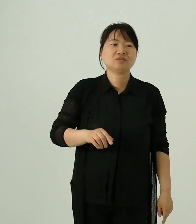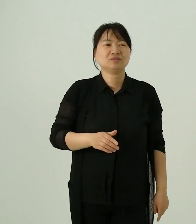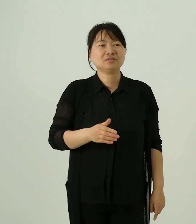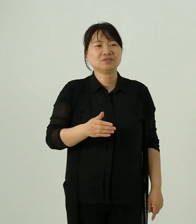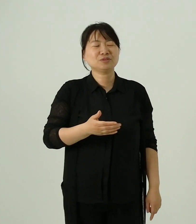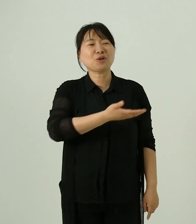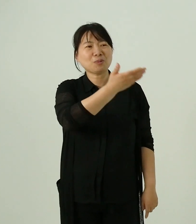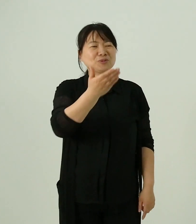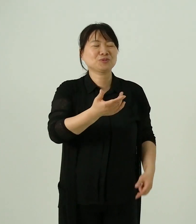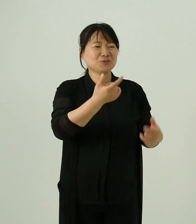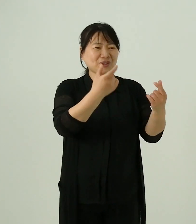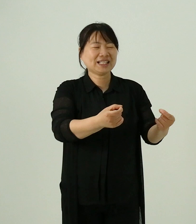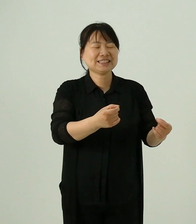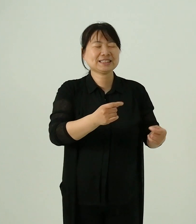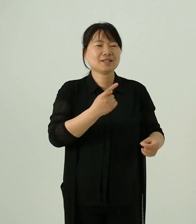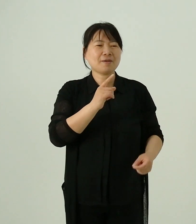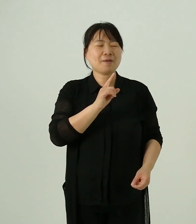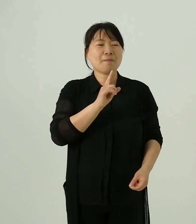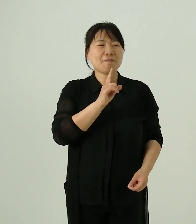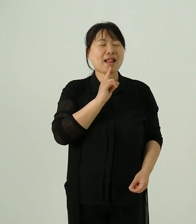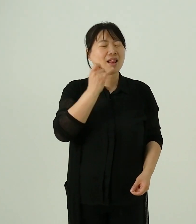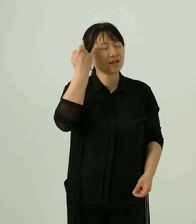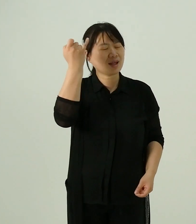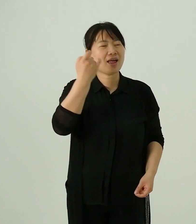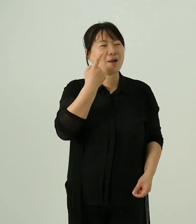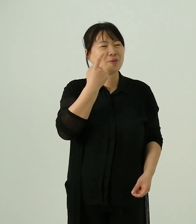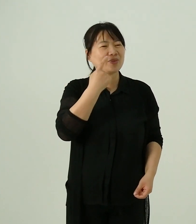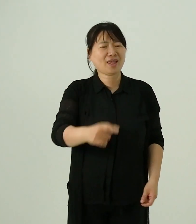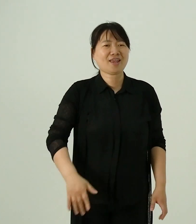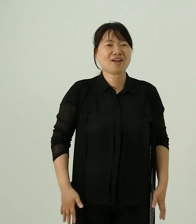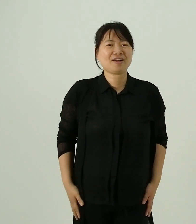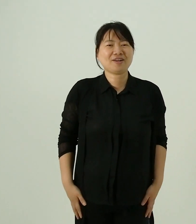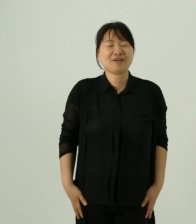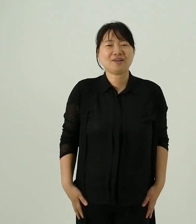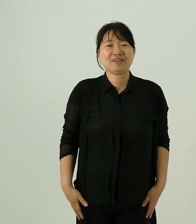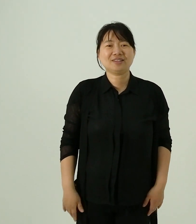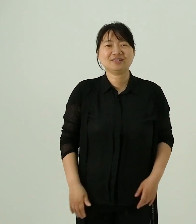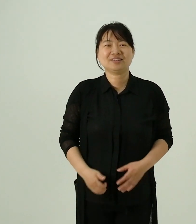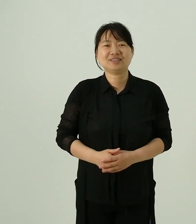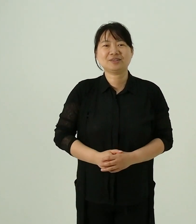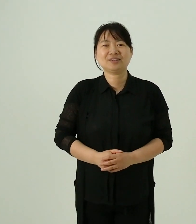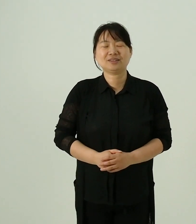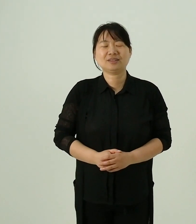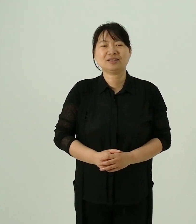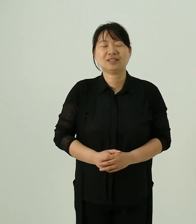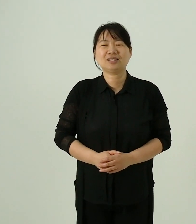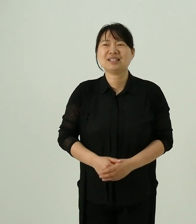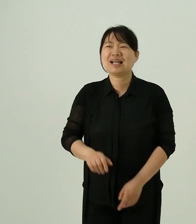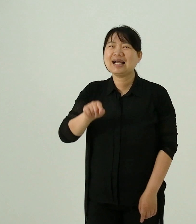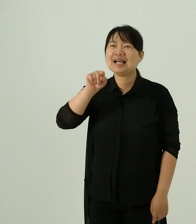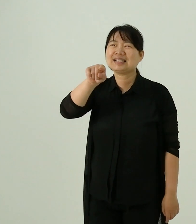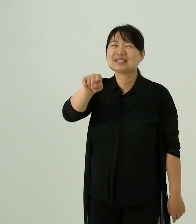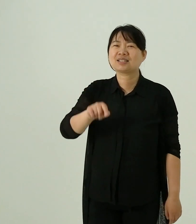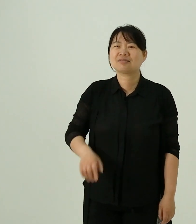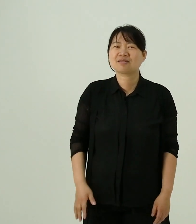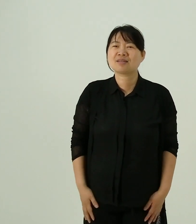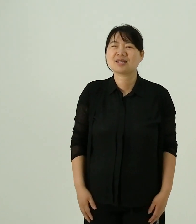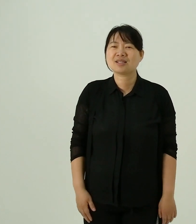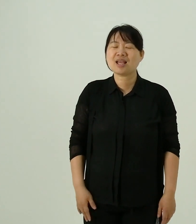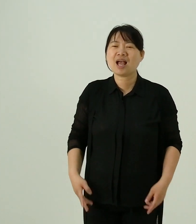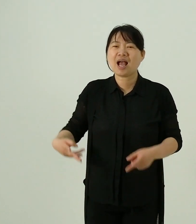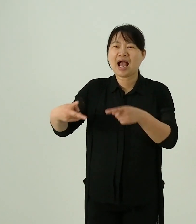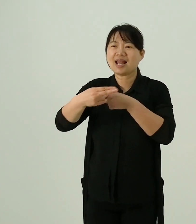개발하세요. 예? 다윗이 써먹었던 멘트. 이 할례 없는